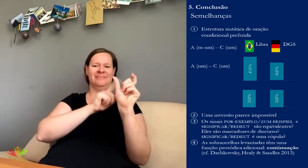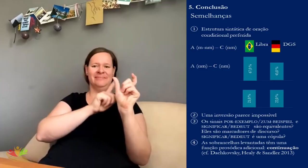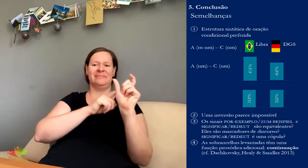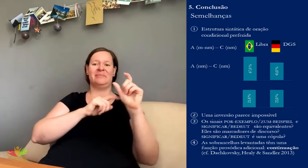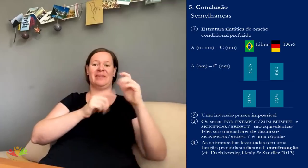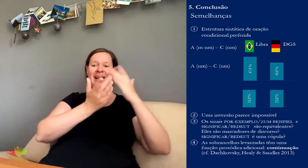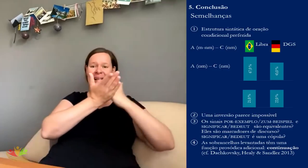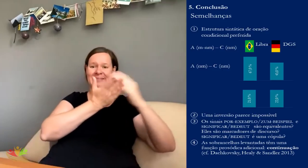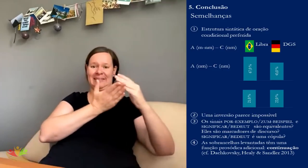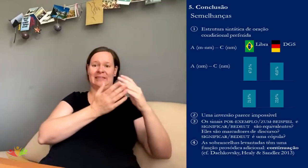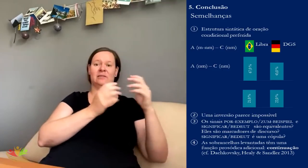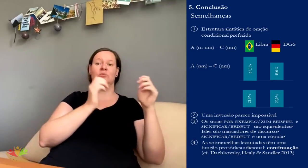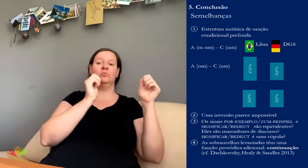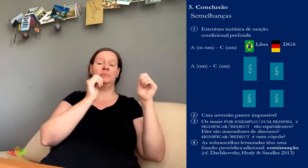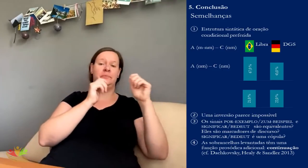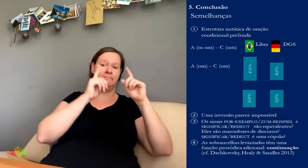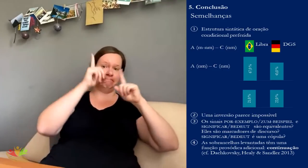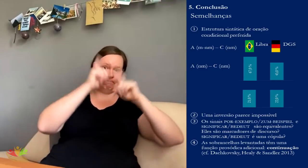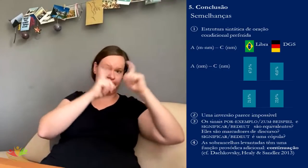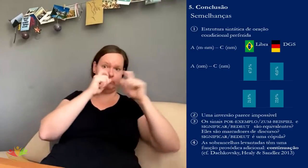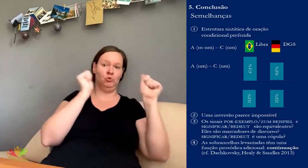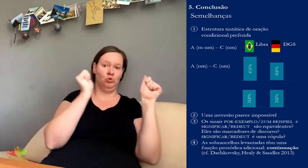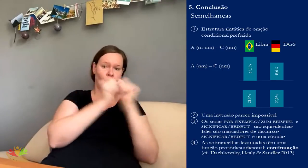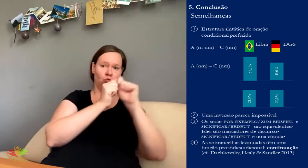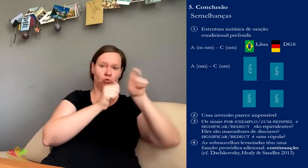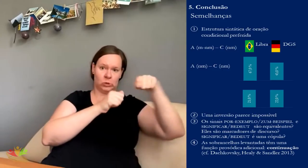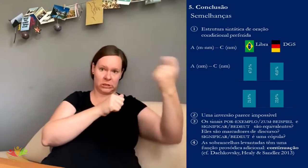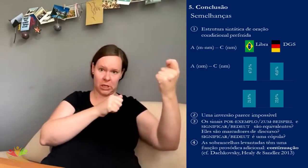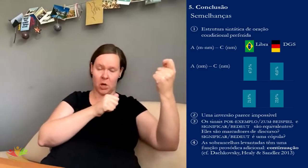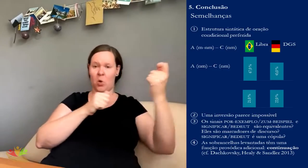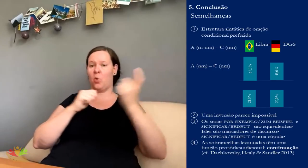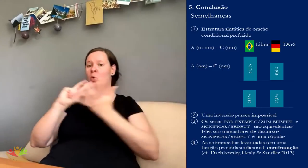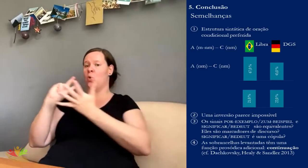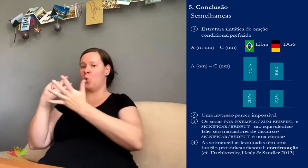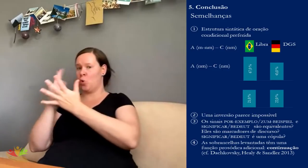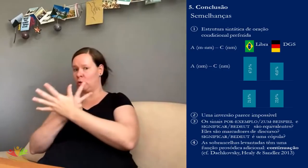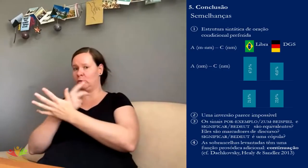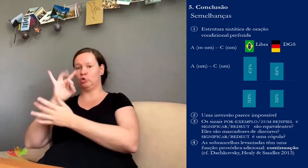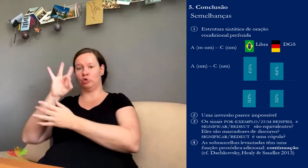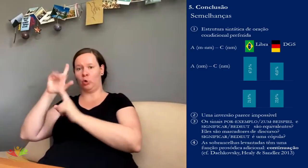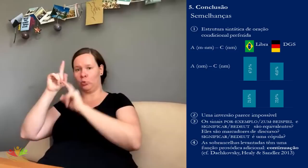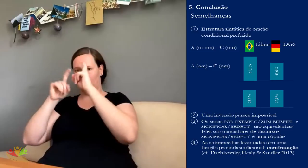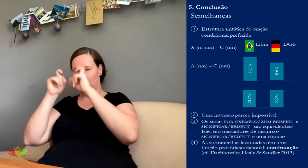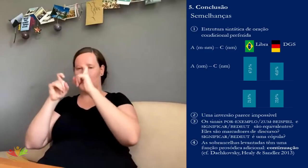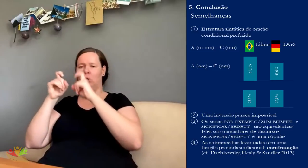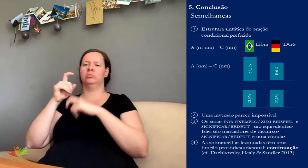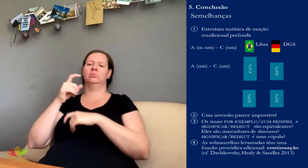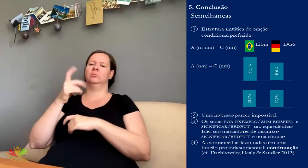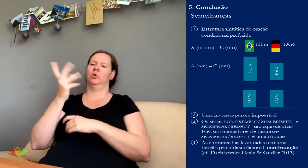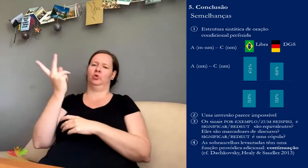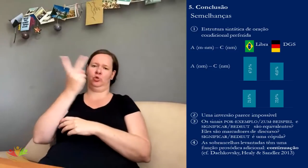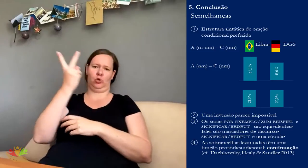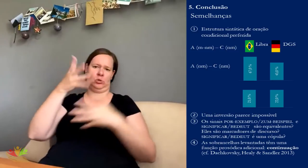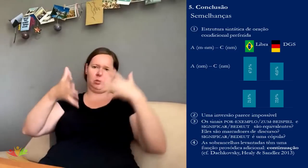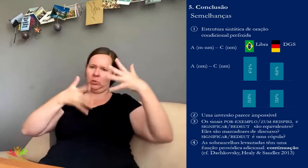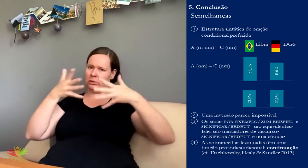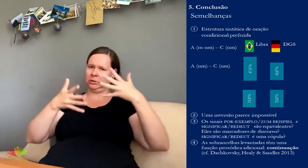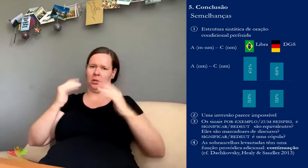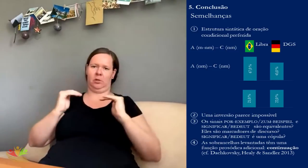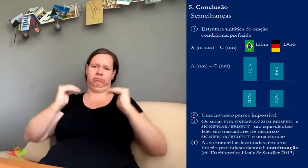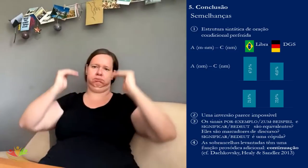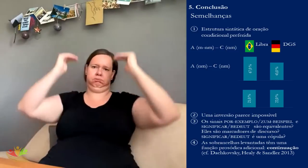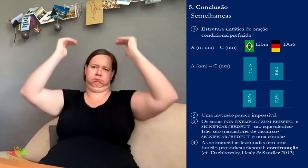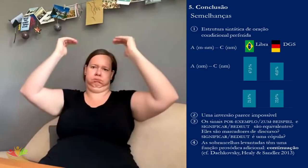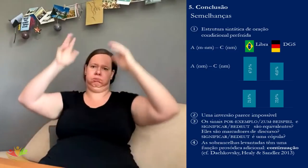na consequente somente a marca não manual. Então, na oração antecedente, você tem também pode ter outro tipo que